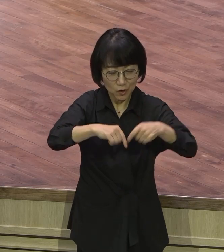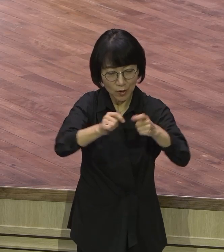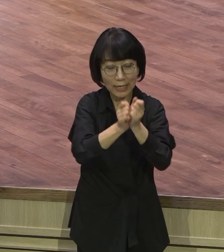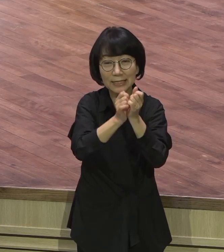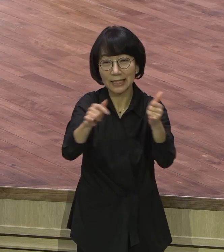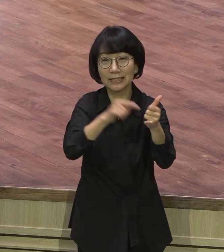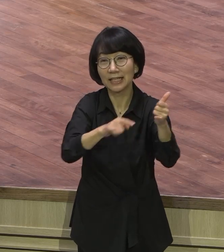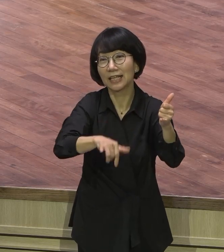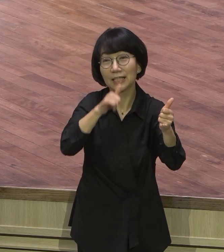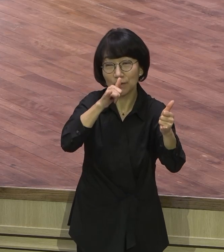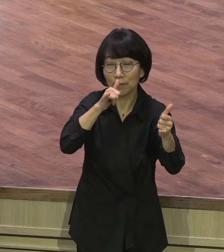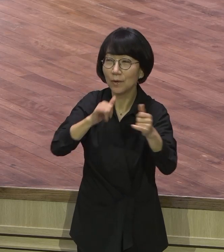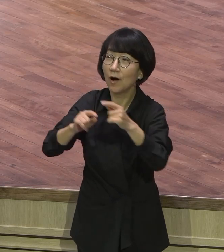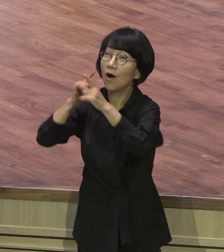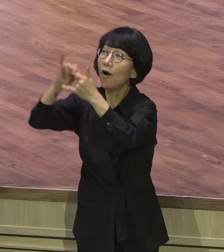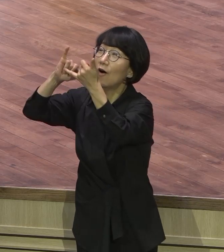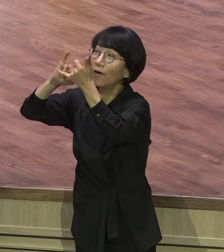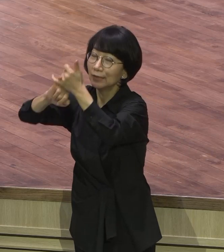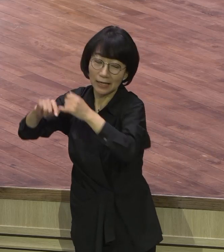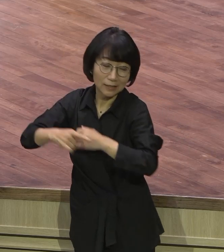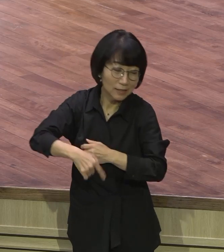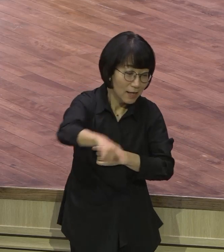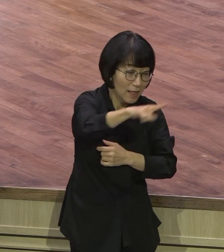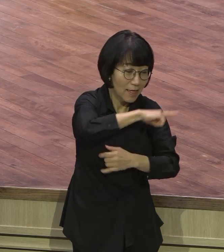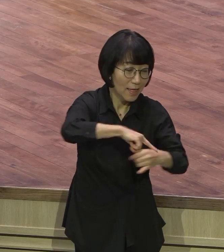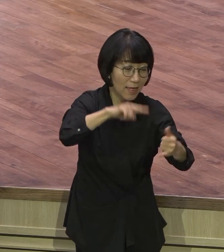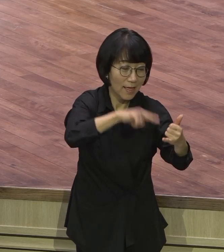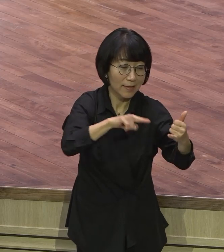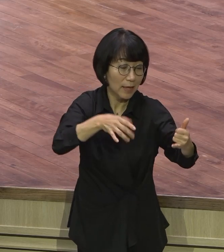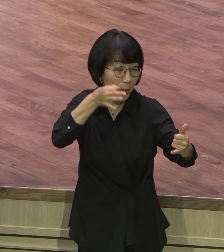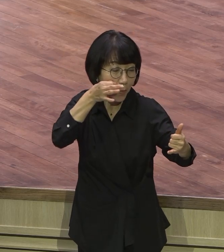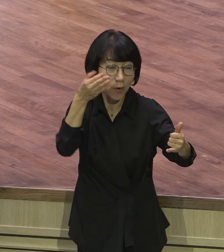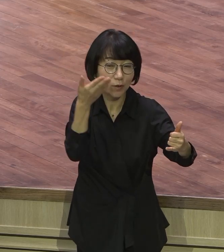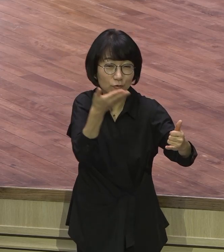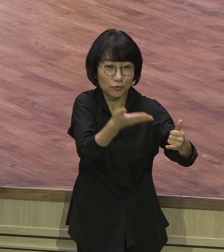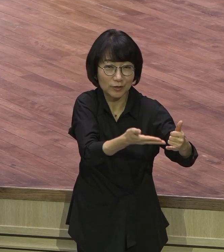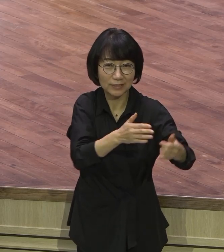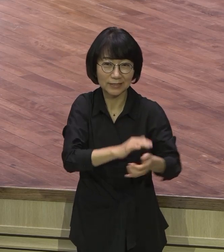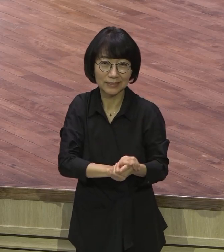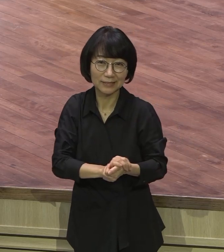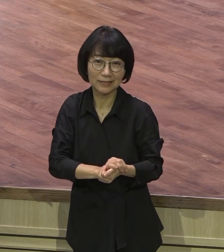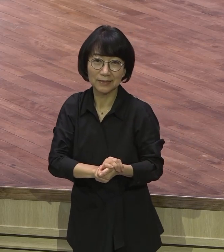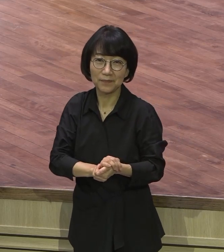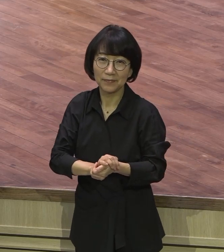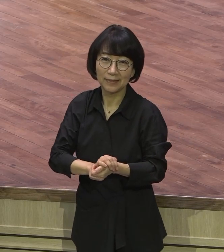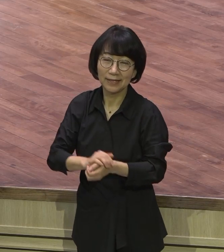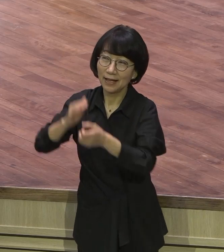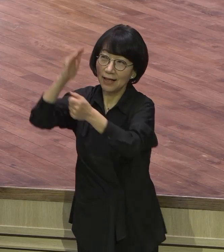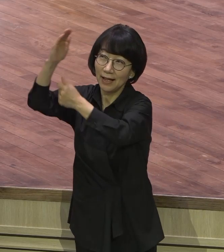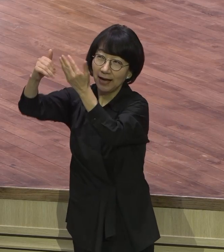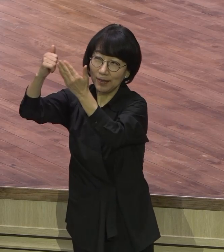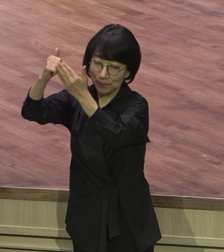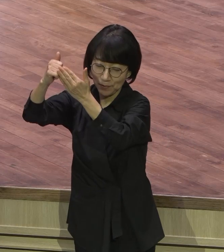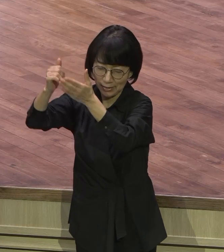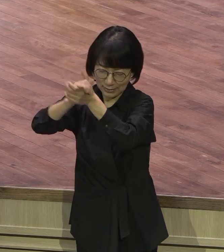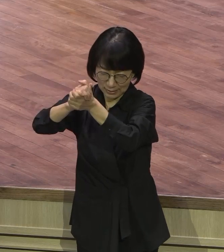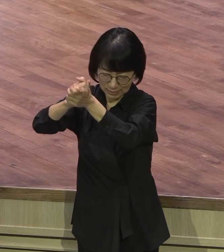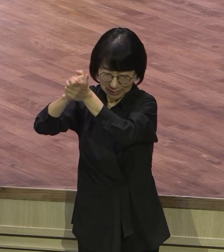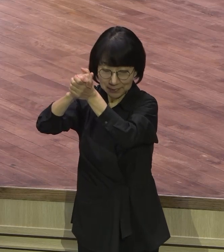언약을 그들에게 보이시리로다 하나님과 친밀한 관계에 있는